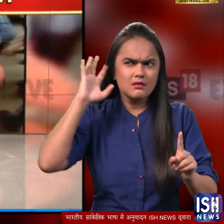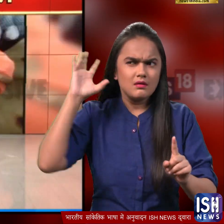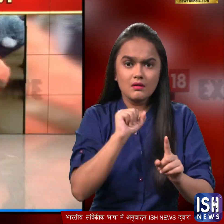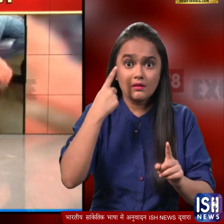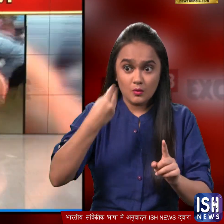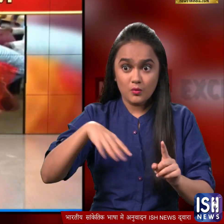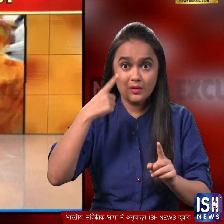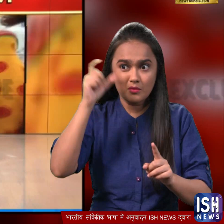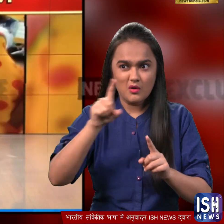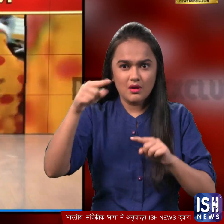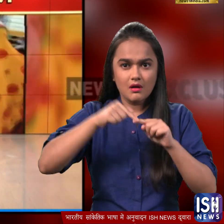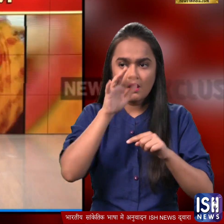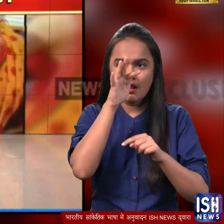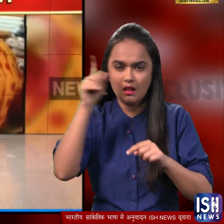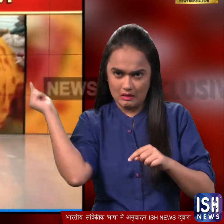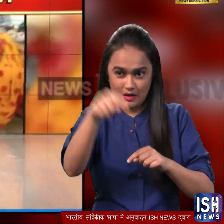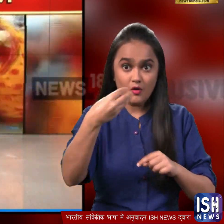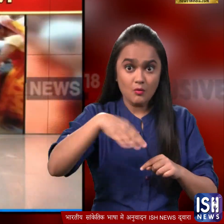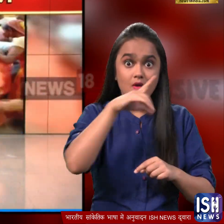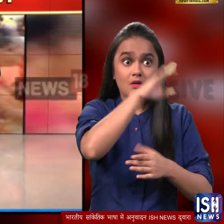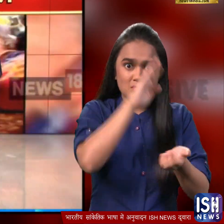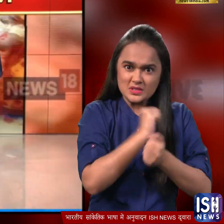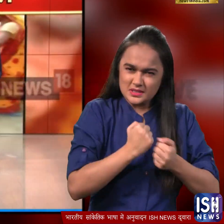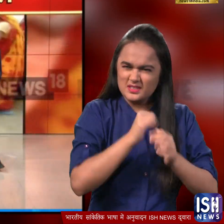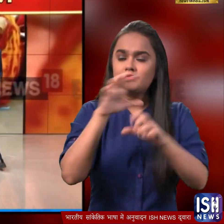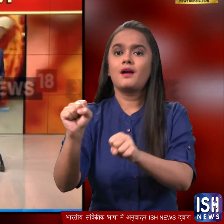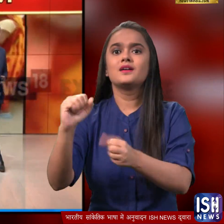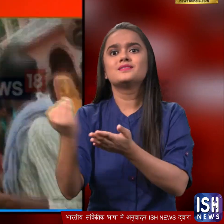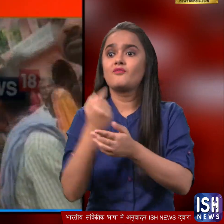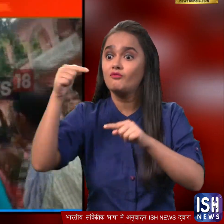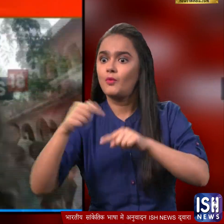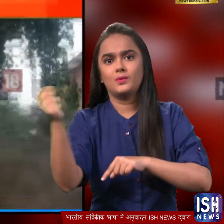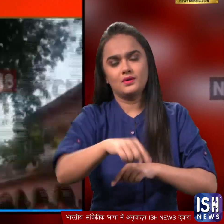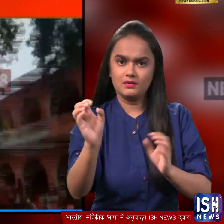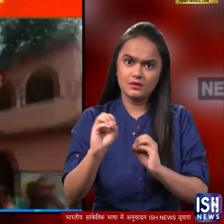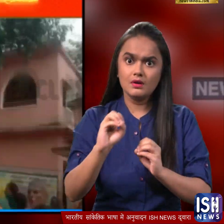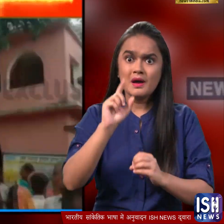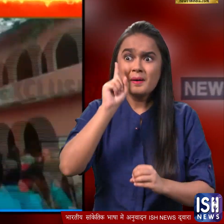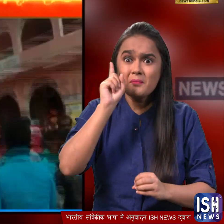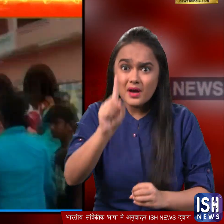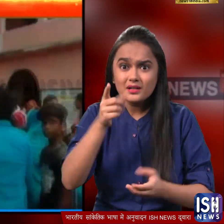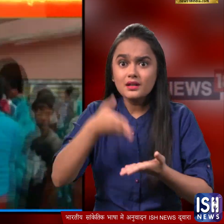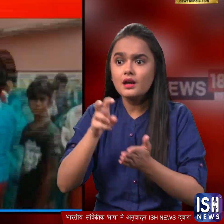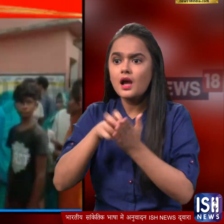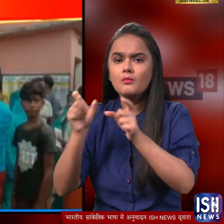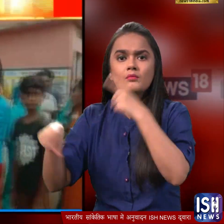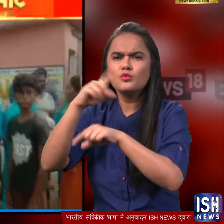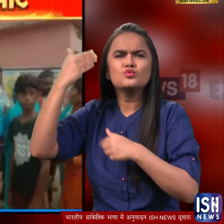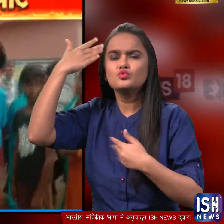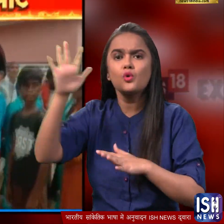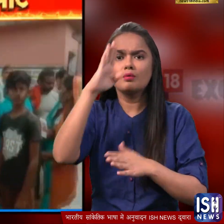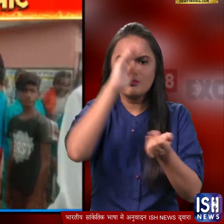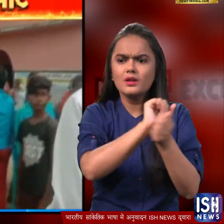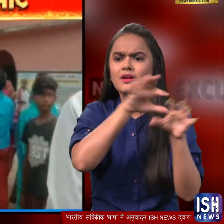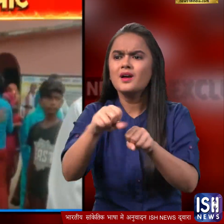फर्जी मतदाता के पहुंचने की सूचना मिली थी, जिसे वोट डालने से पहले रोक भी लिया गया। लेकिन इस बात से अनजान गांव वाले